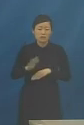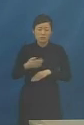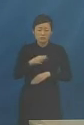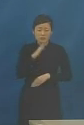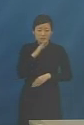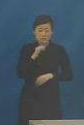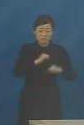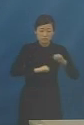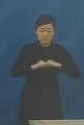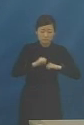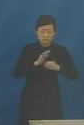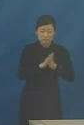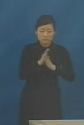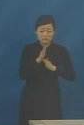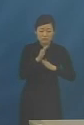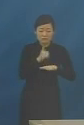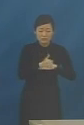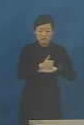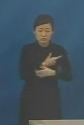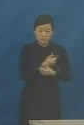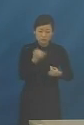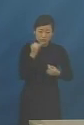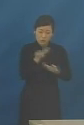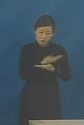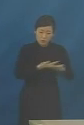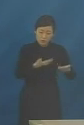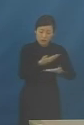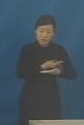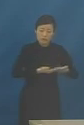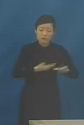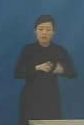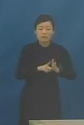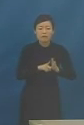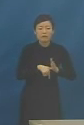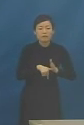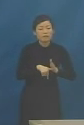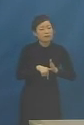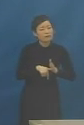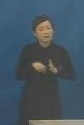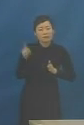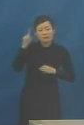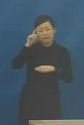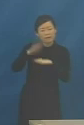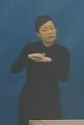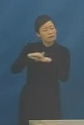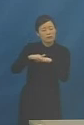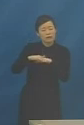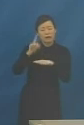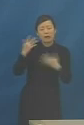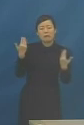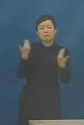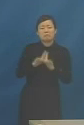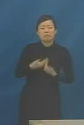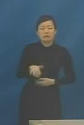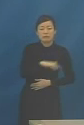知事同士で話をした意見交換しますがそれは皆さん猛然と反発をしますなぜかというと